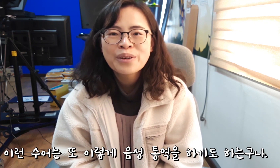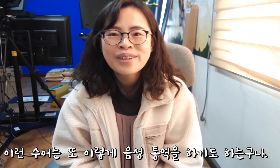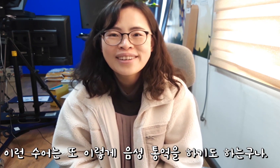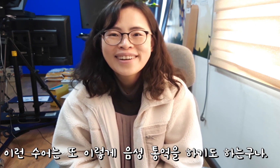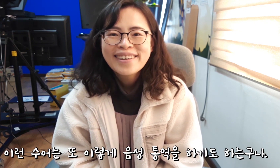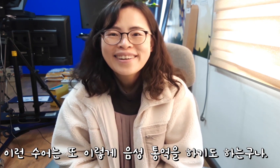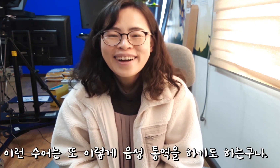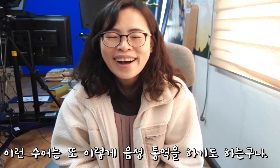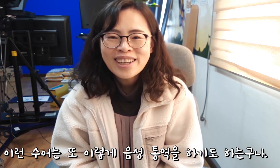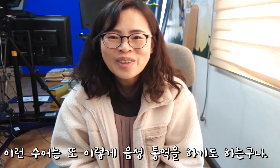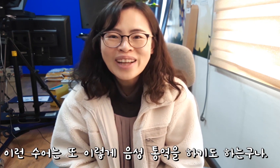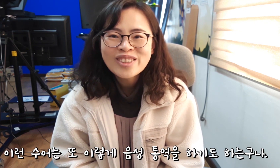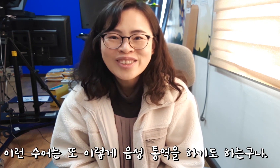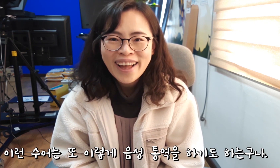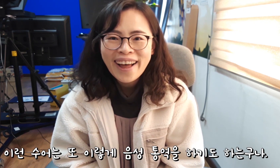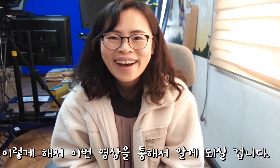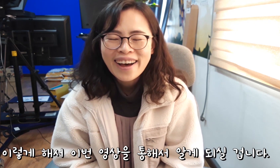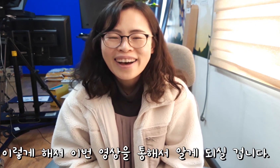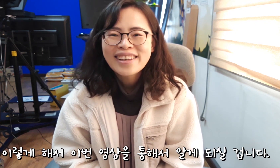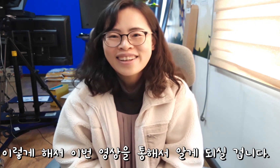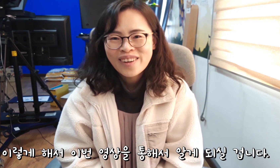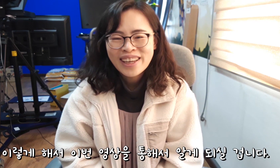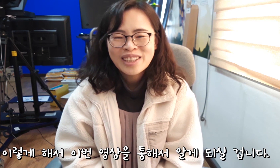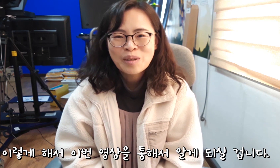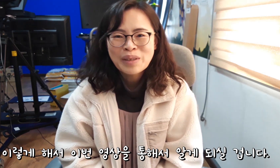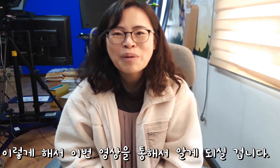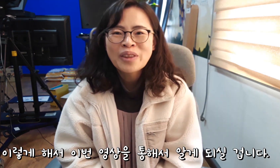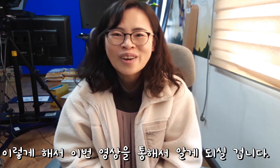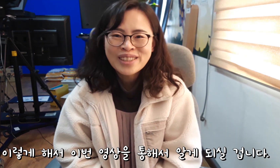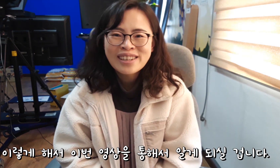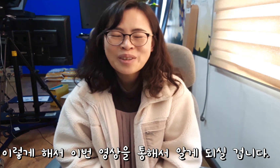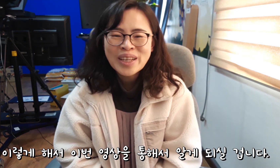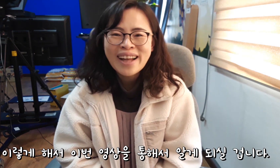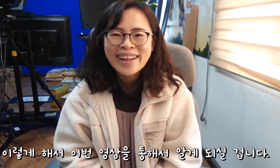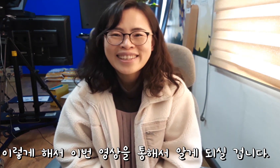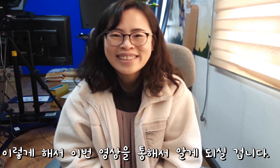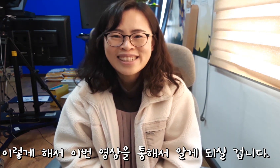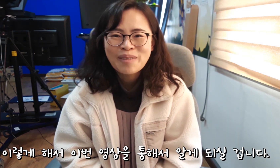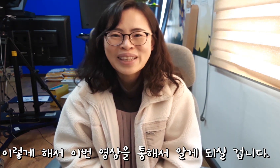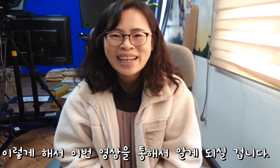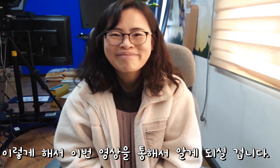통역을 하기도 하는구나. 이렇게 좀 이번 영상을 통해서 알게 되실 겁니다.